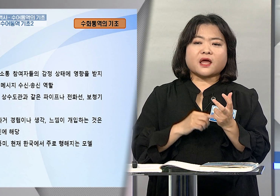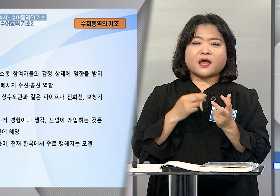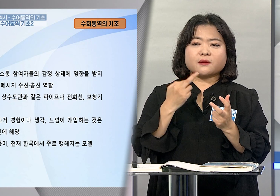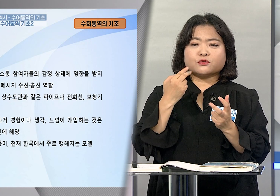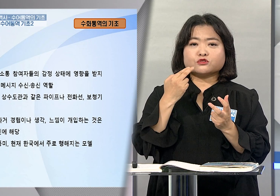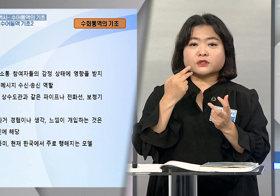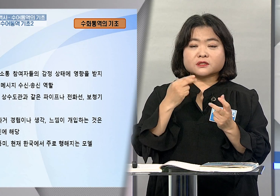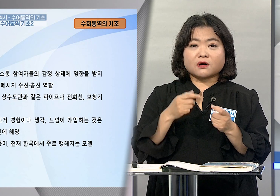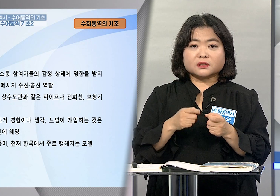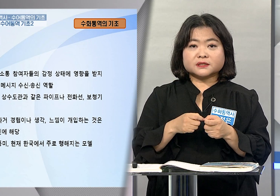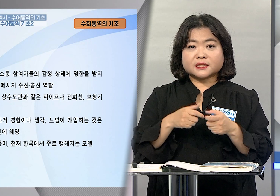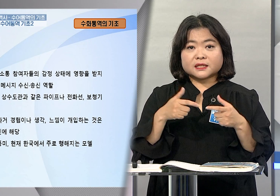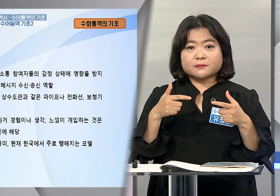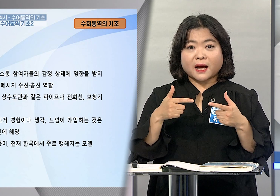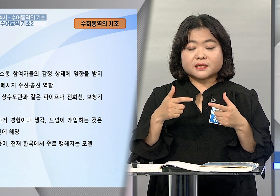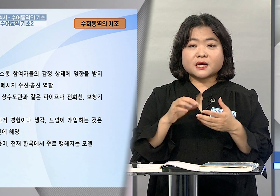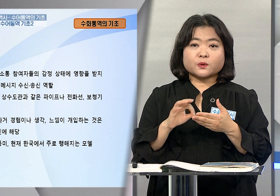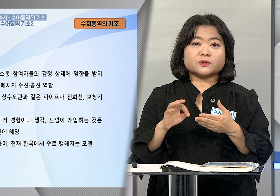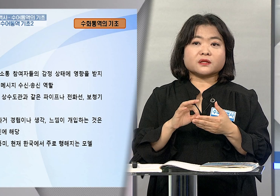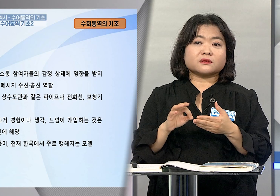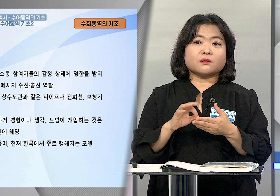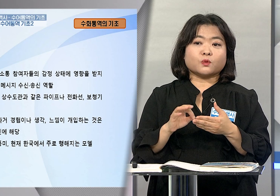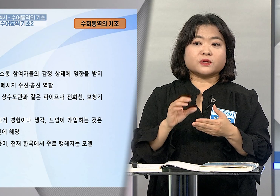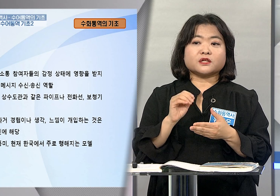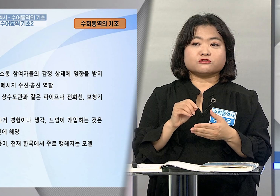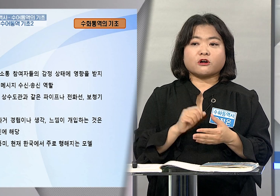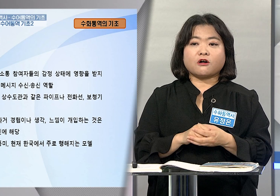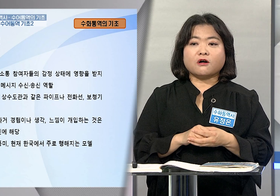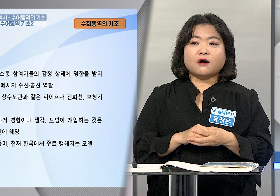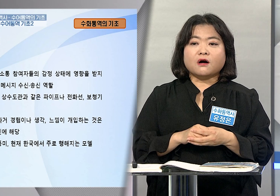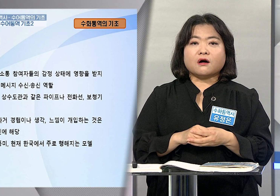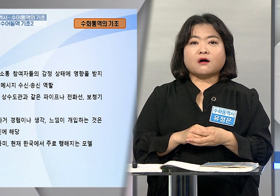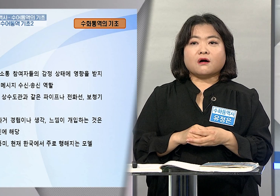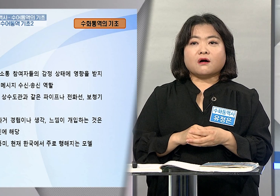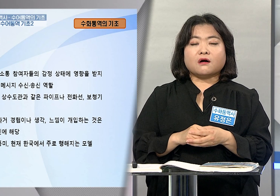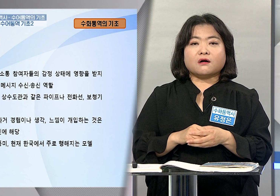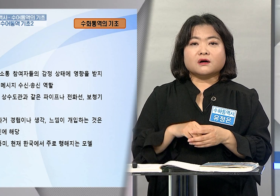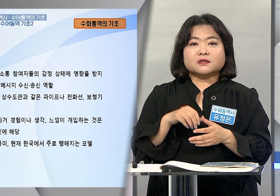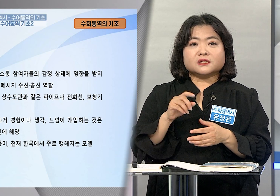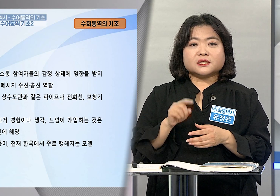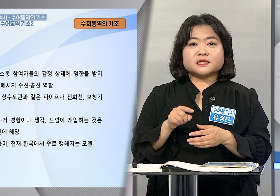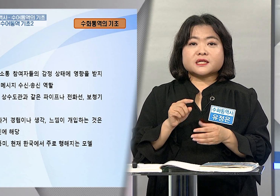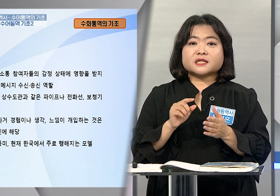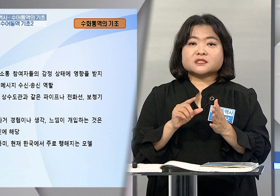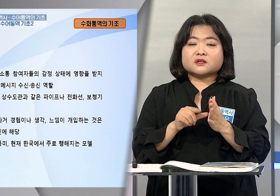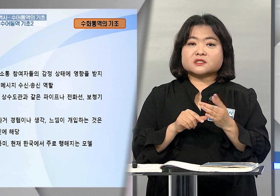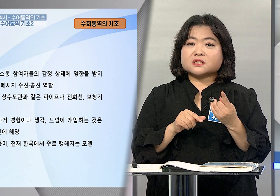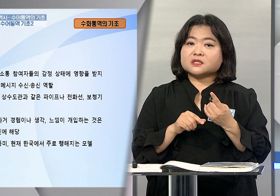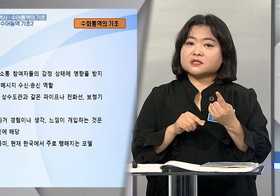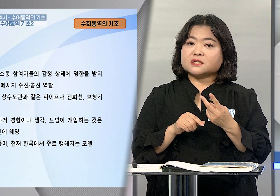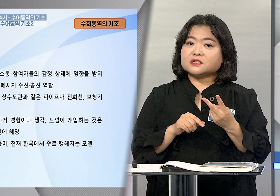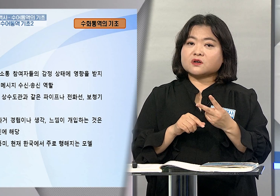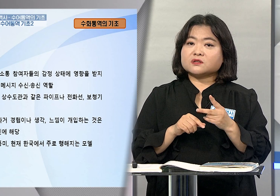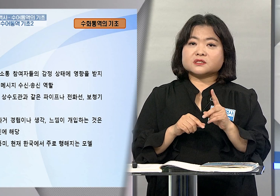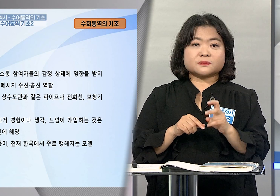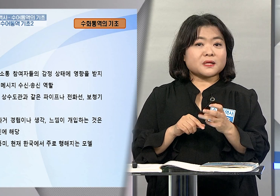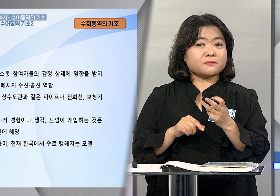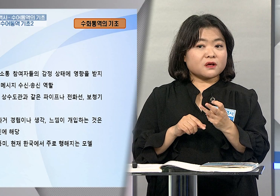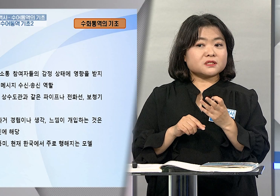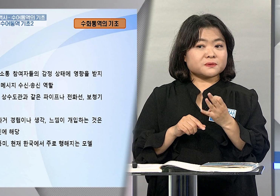1970년대 미국에서 흔히 많이 사용됐던 모델이고요. 이 책이 쓰여진 2013년,